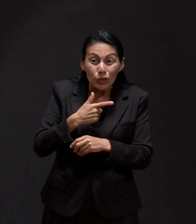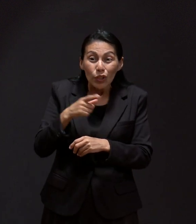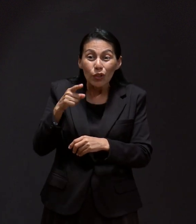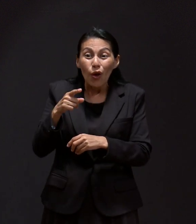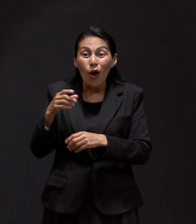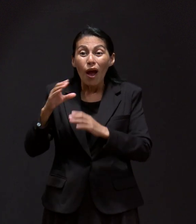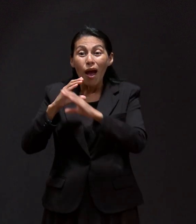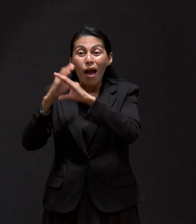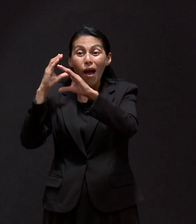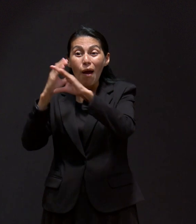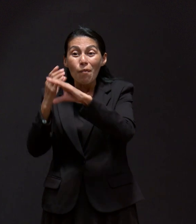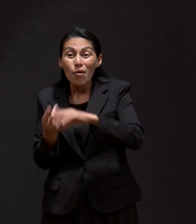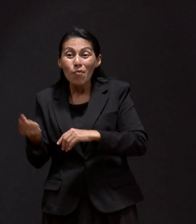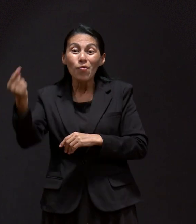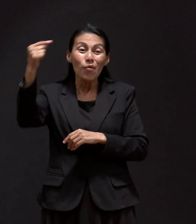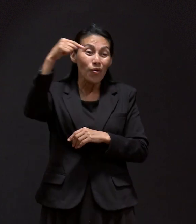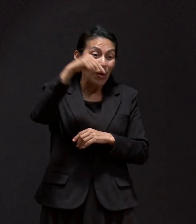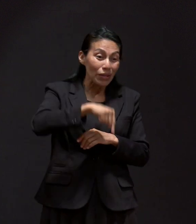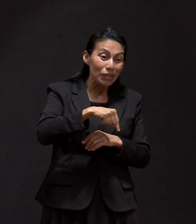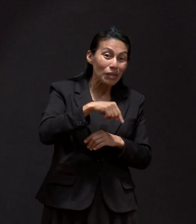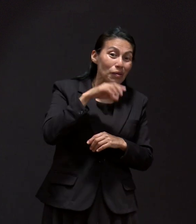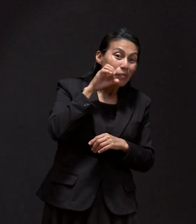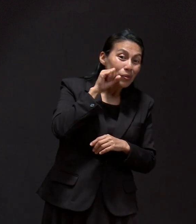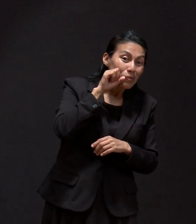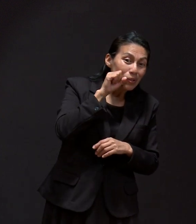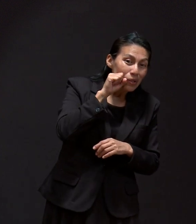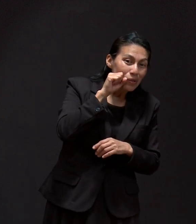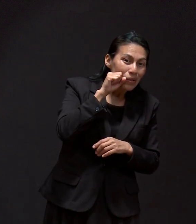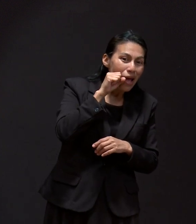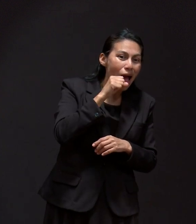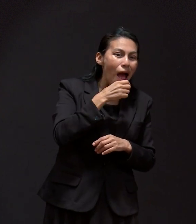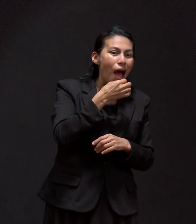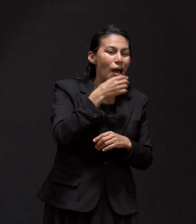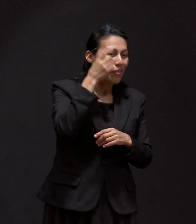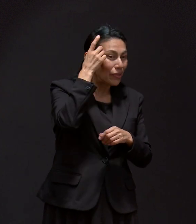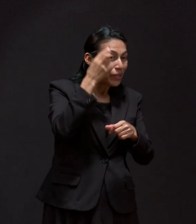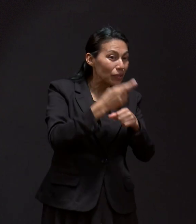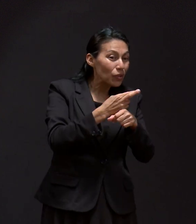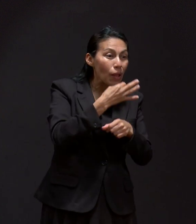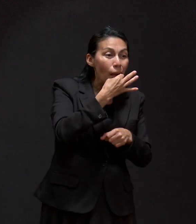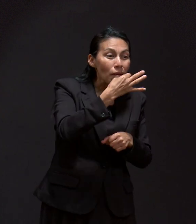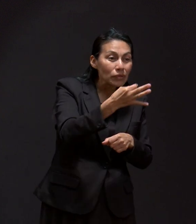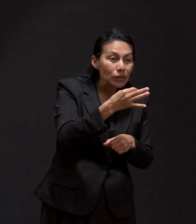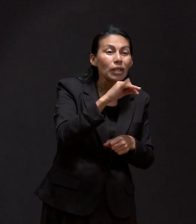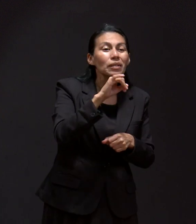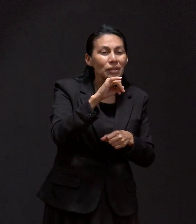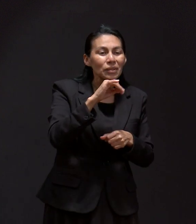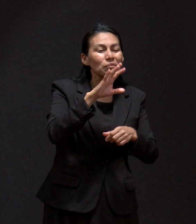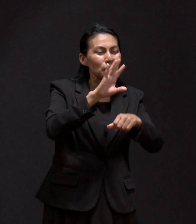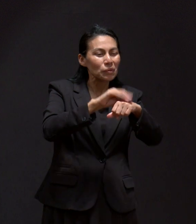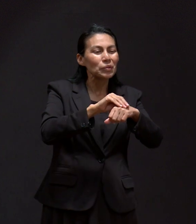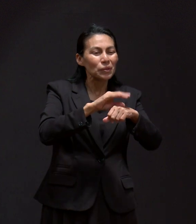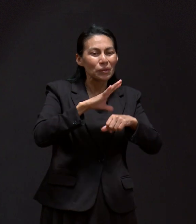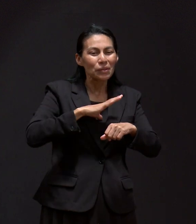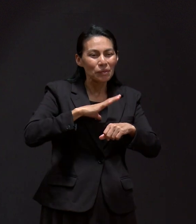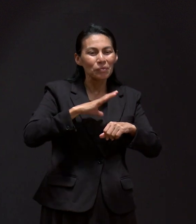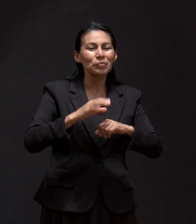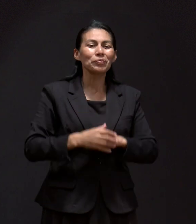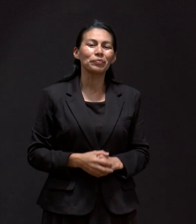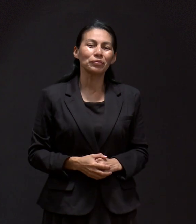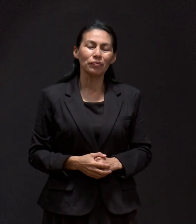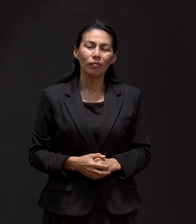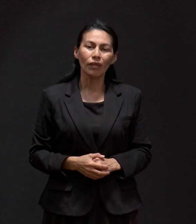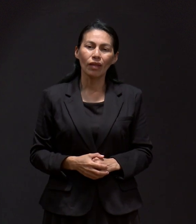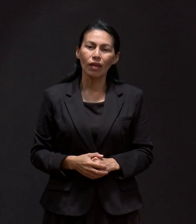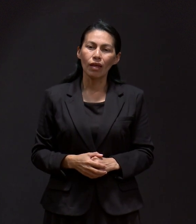mi camión de regreso a la aquí a la monte morelos para notificarle a mi directora que sí que sí conociendo lo que